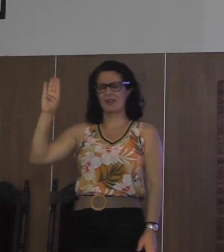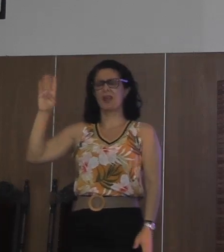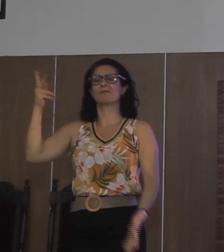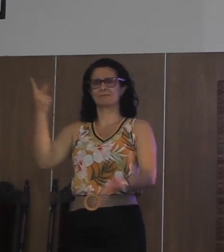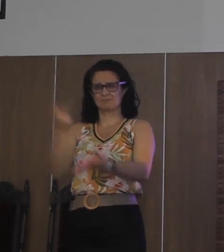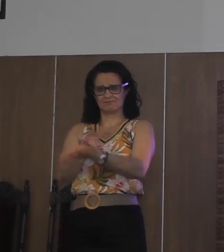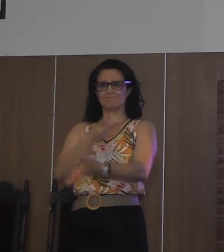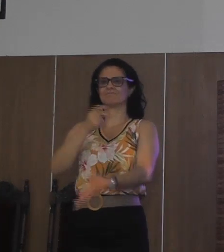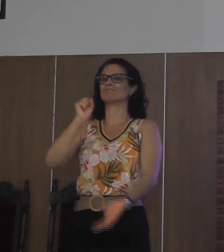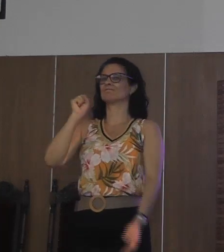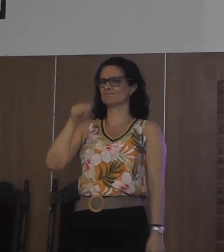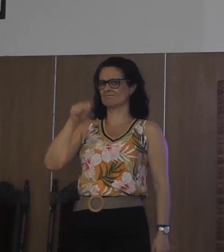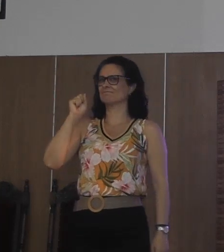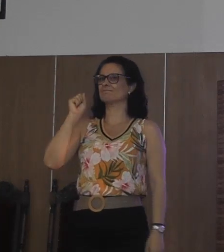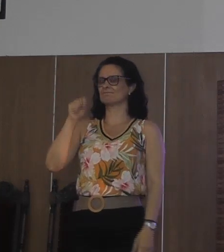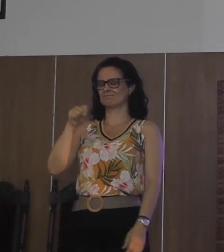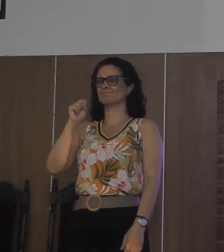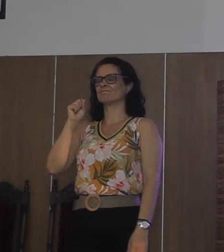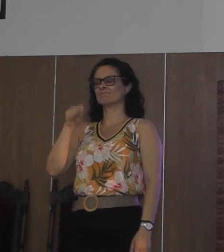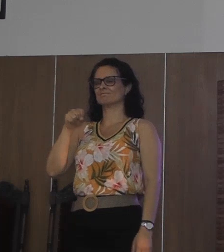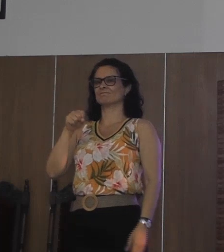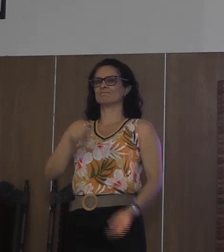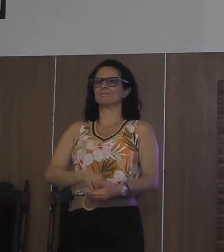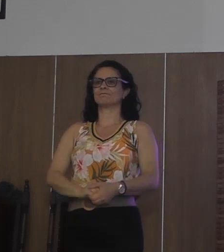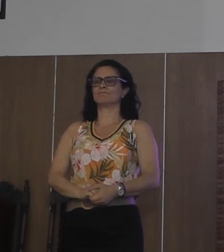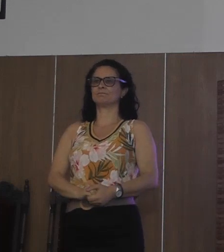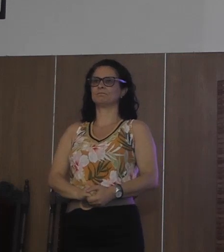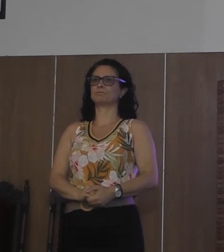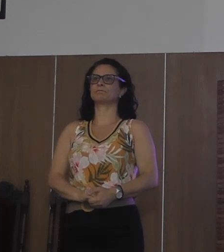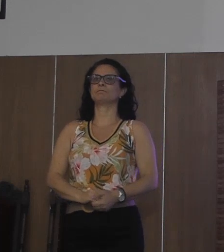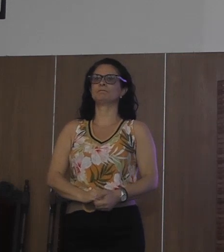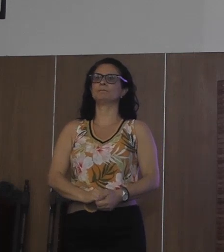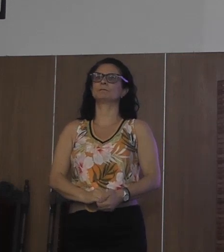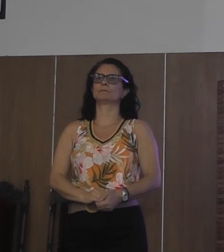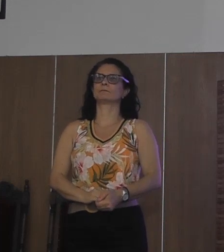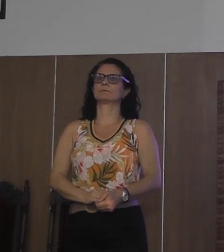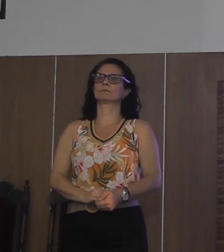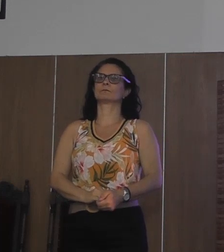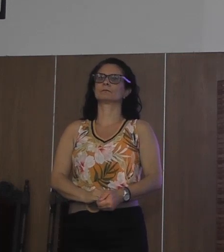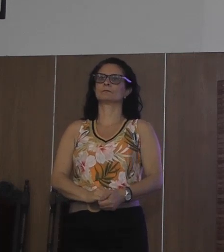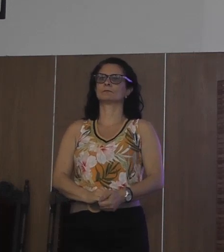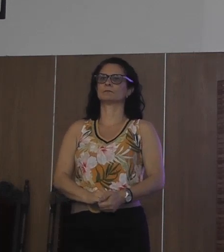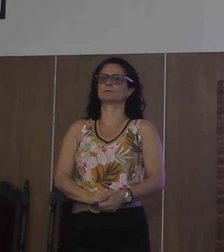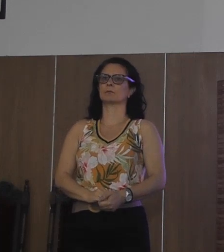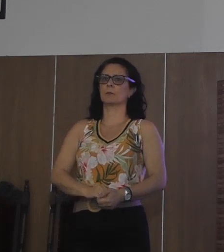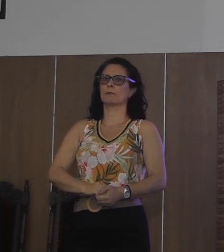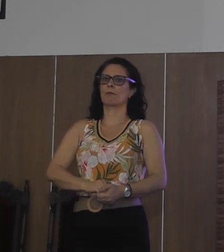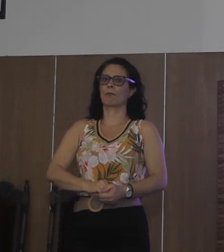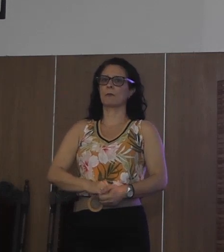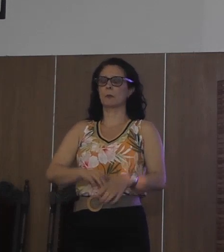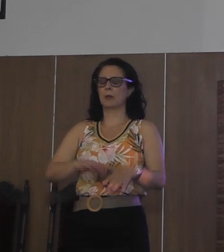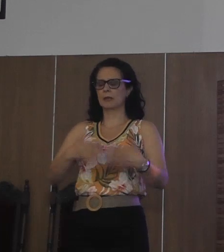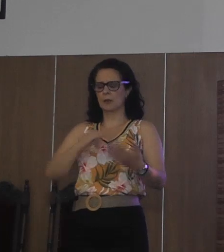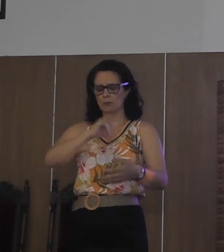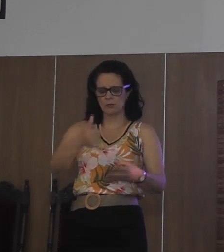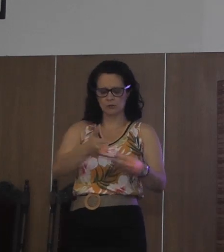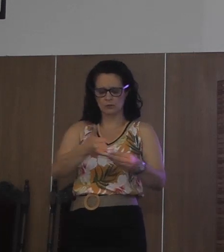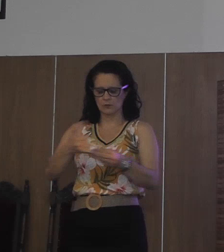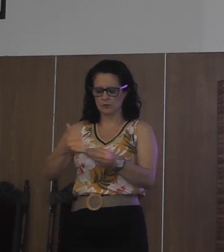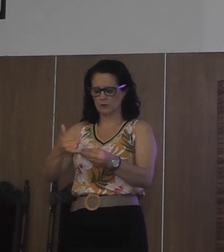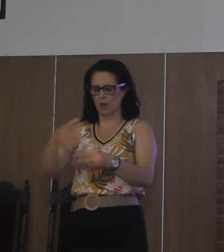cumprida. Agora que aquele homem, ele toma posse de toda a palavra que já foi dita para ele,